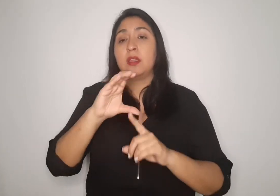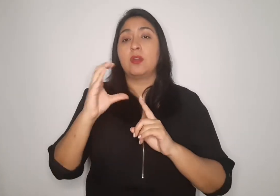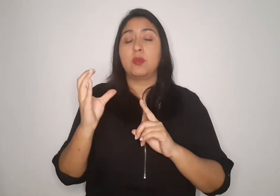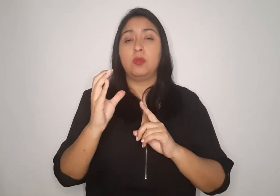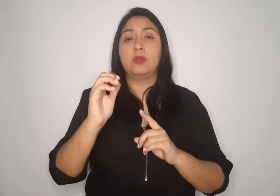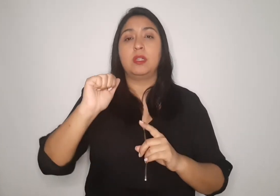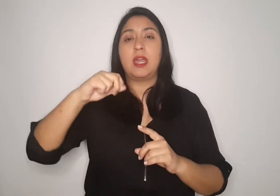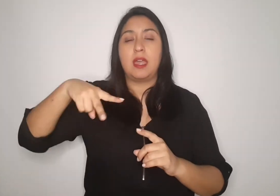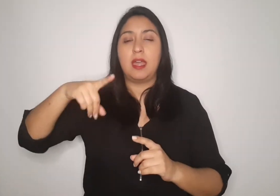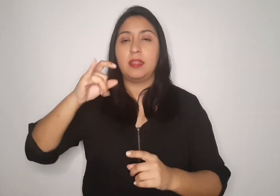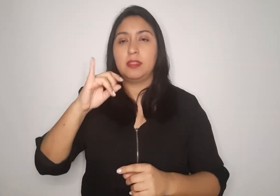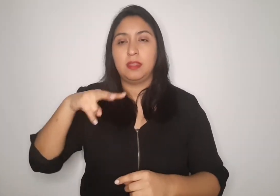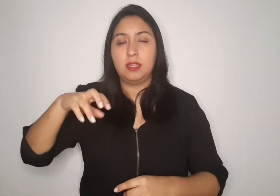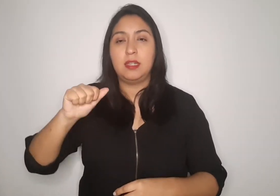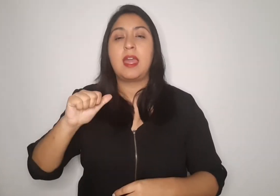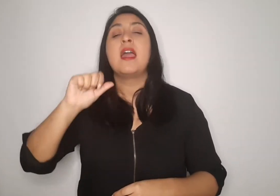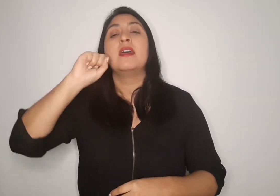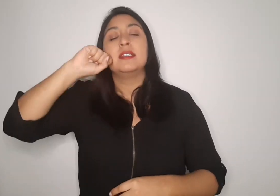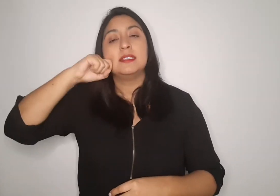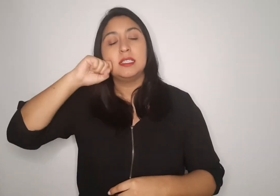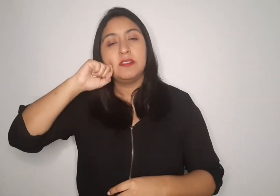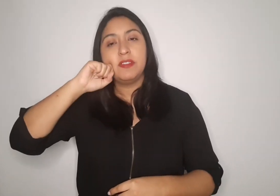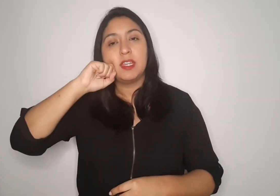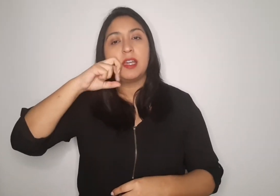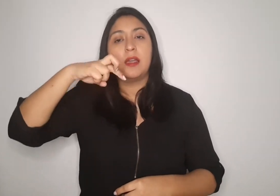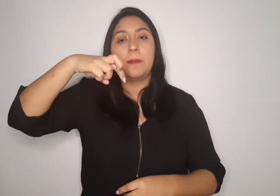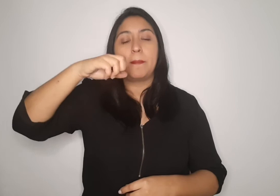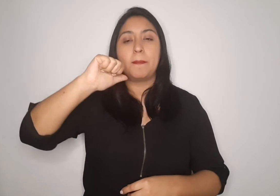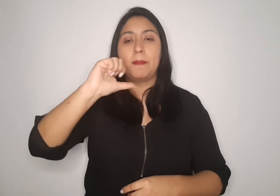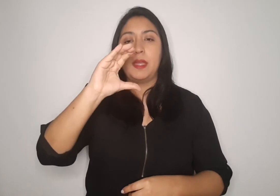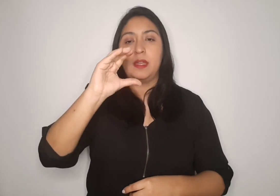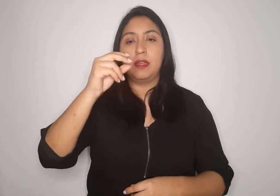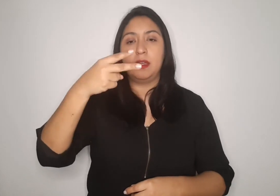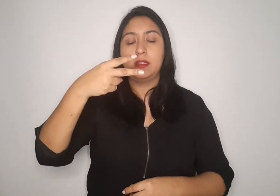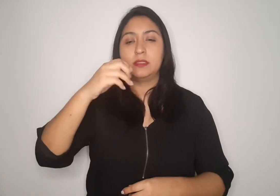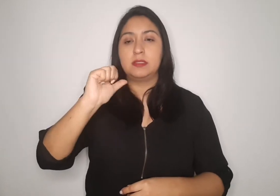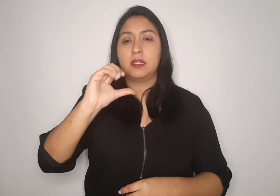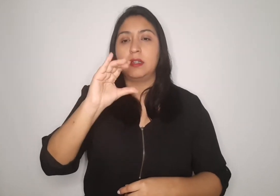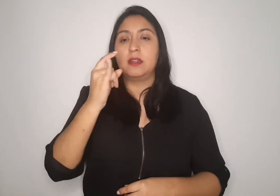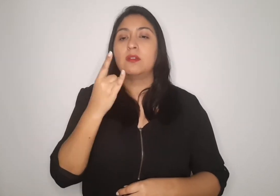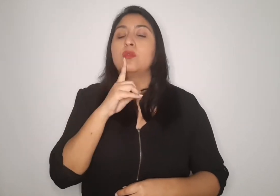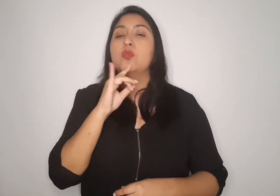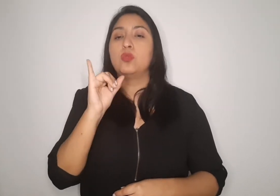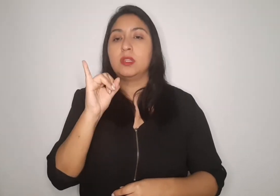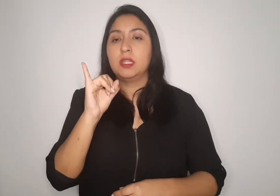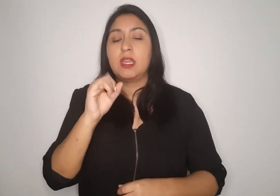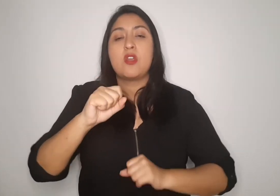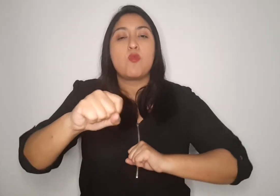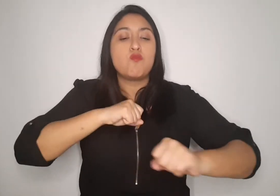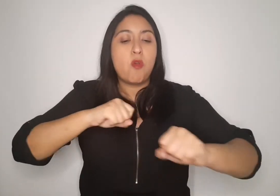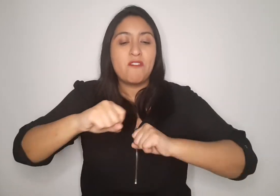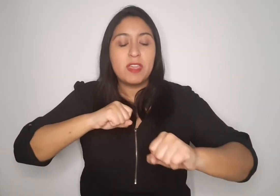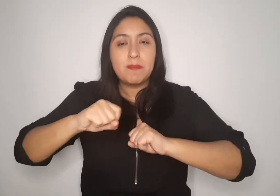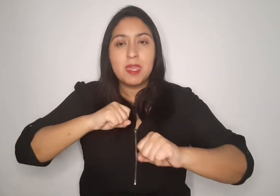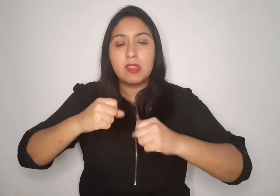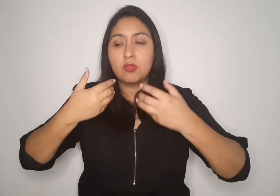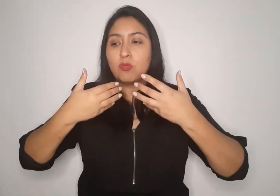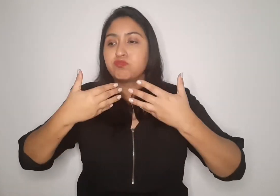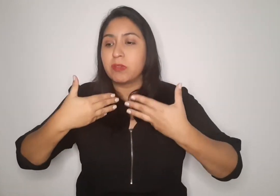llama el Pachacuti, ¿ya? Cuando hay realmente tremendos movimientos a nivel físico y a nivel interno, ¿ya?